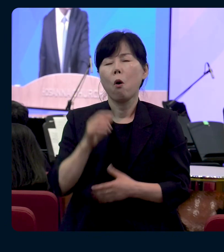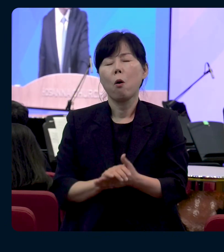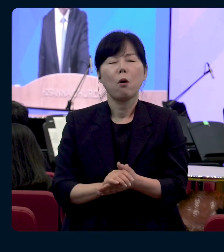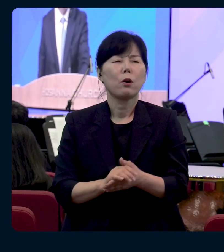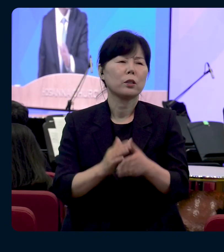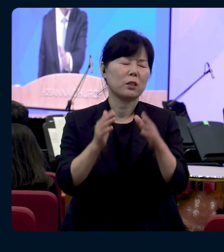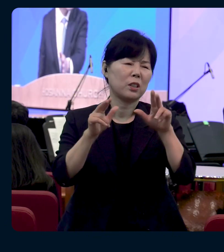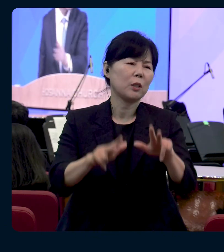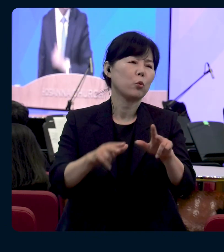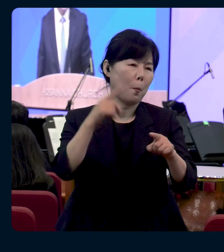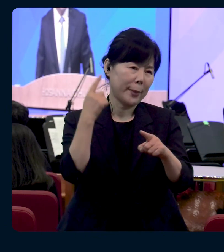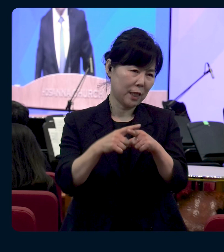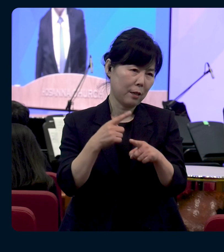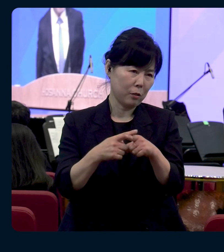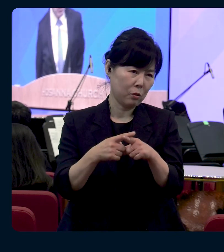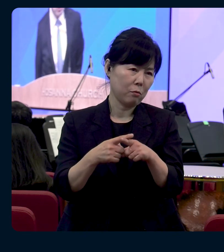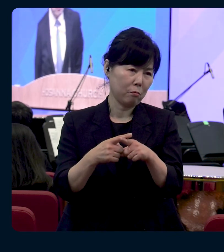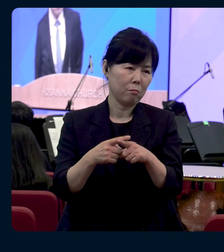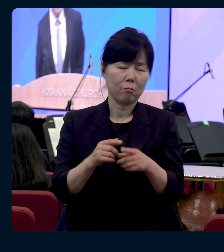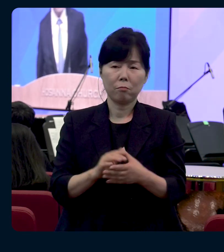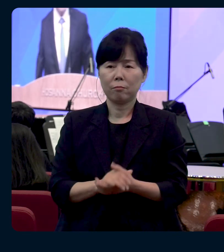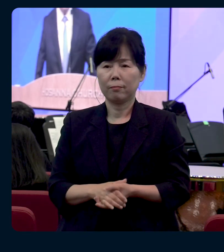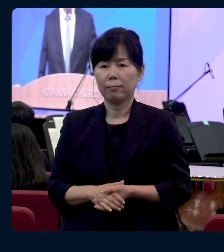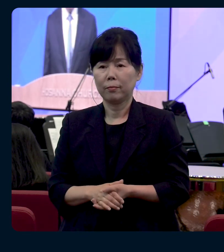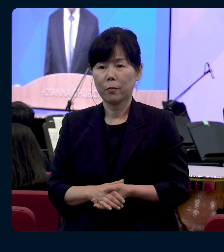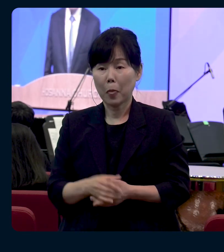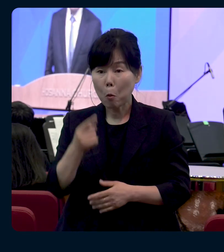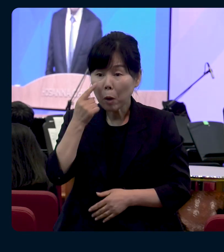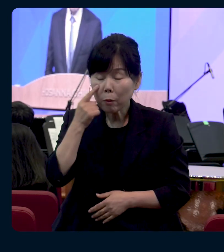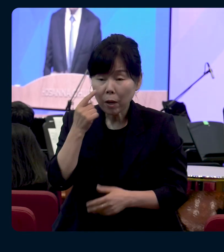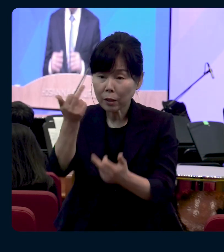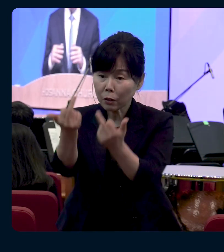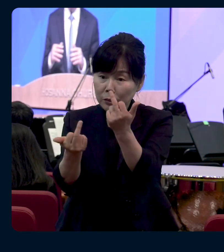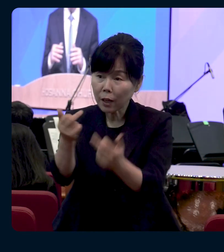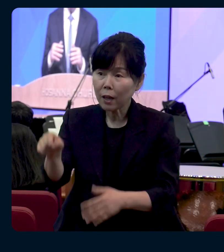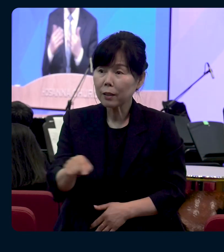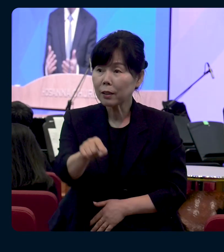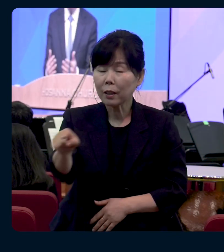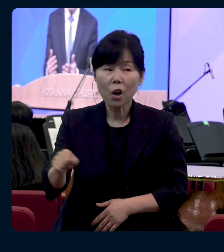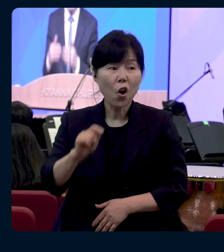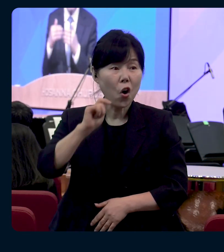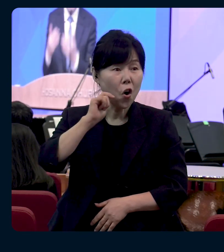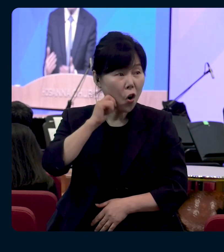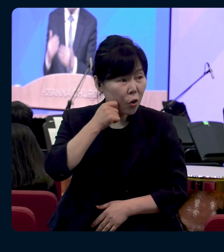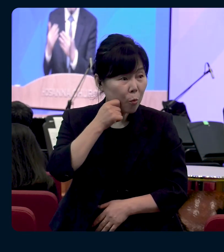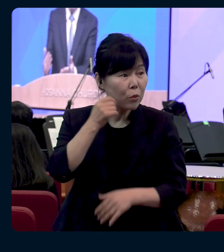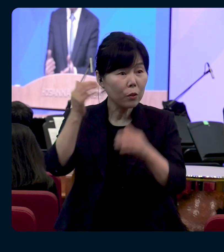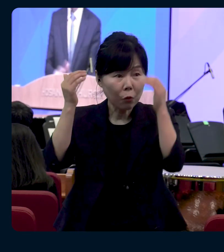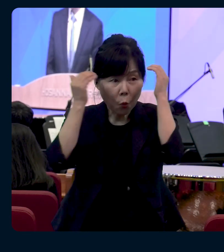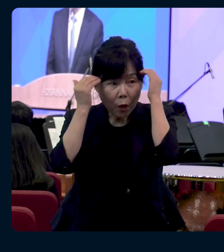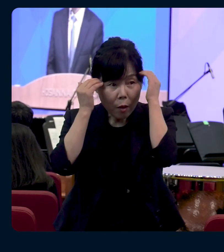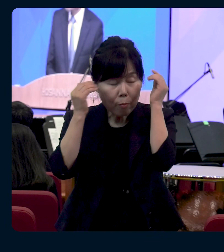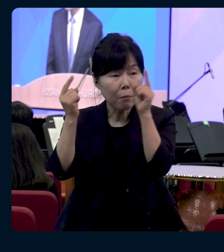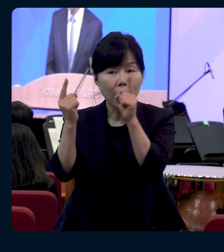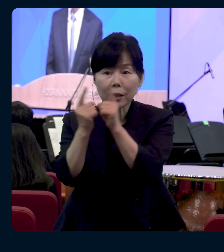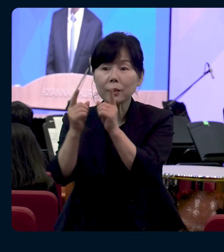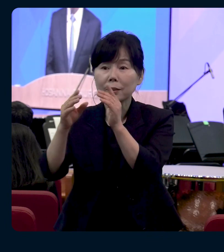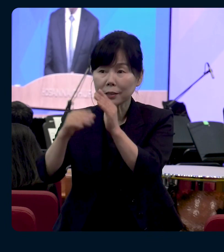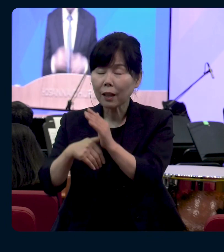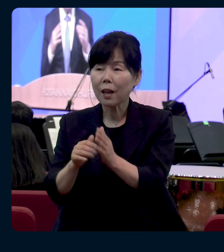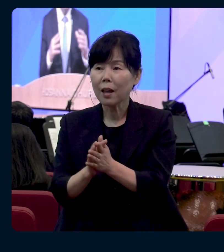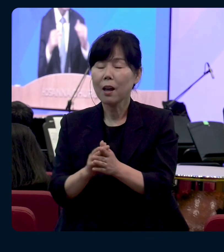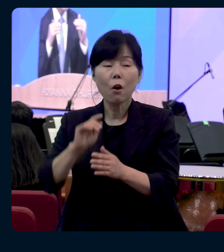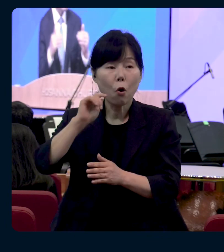그러하듯이 그런 상태입니다. 자, 보십시오. 처음 그들에게 어려움과 고난이 다가왔을 때, 물론 이것도